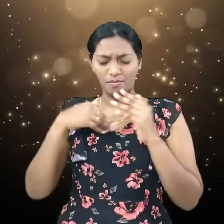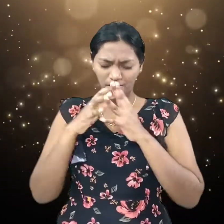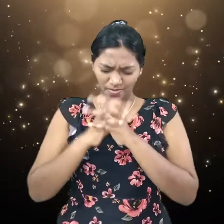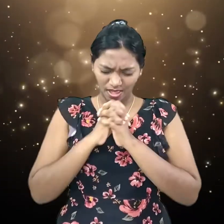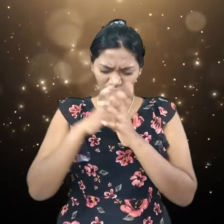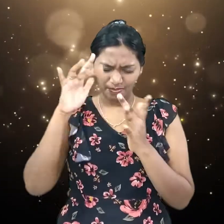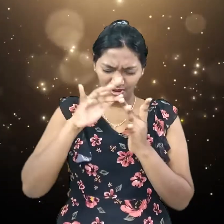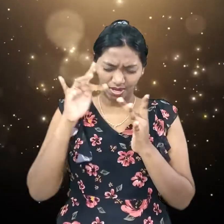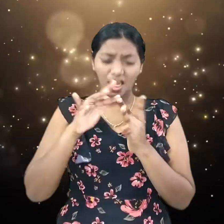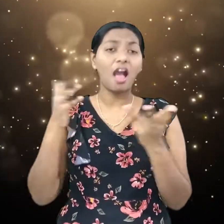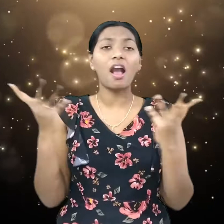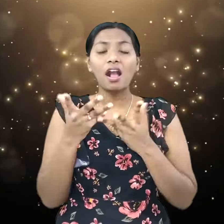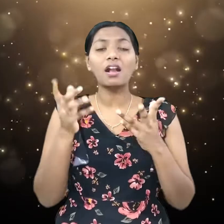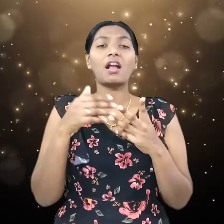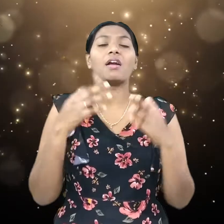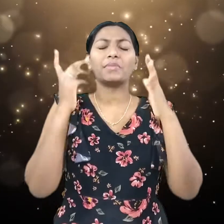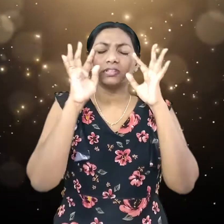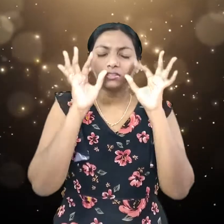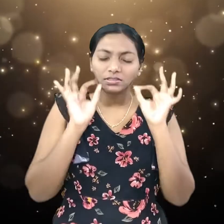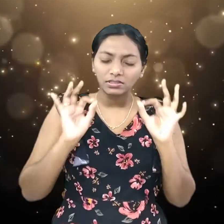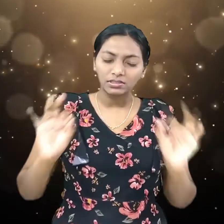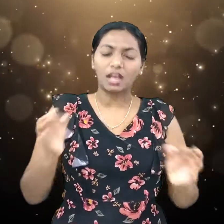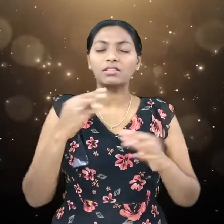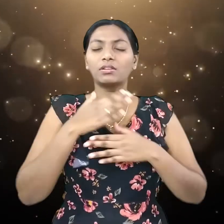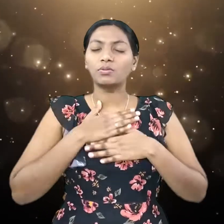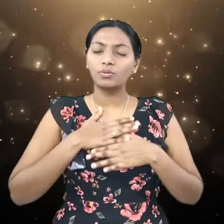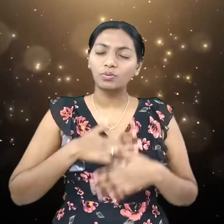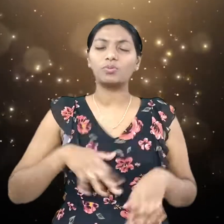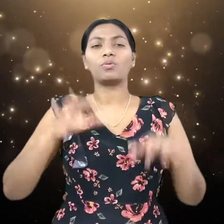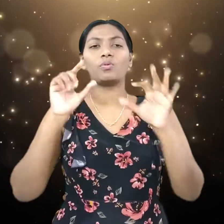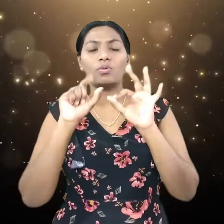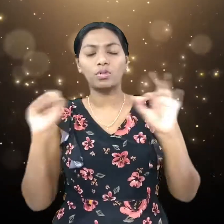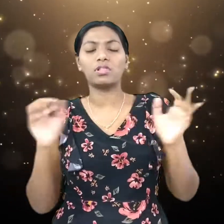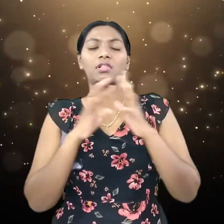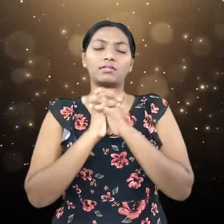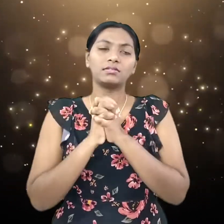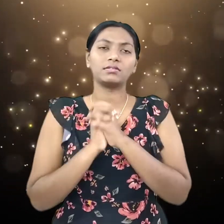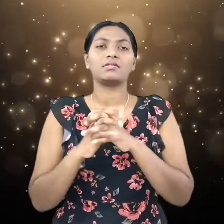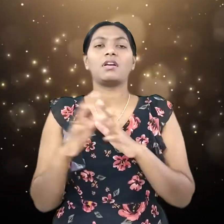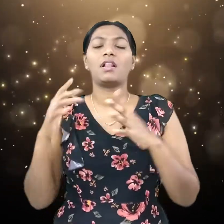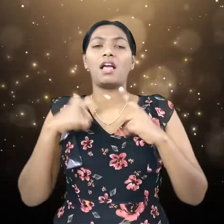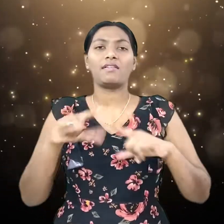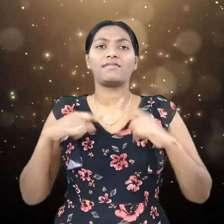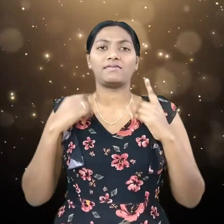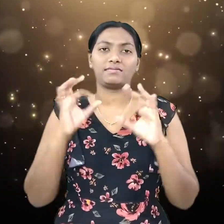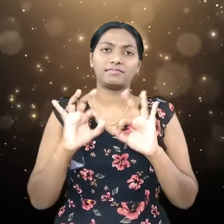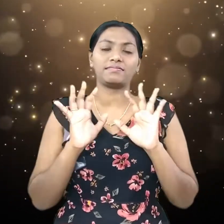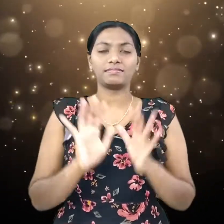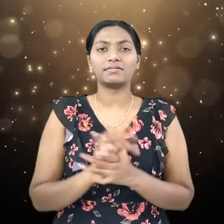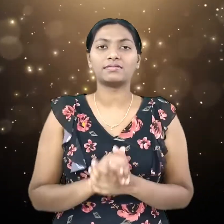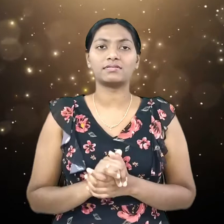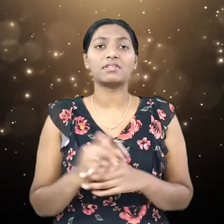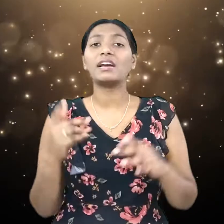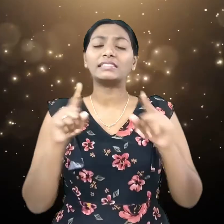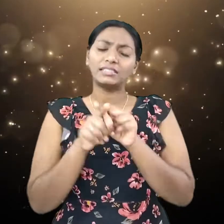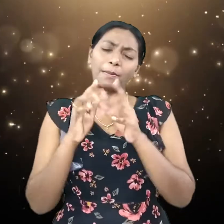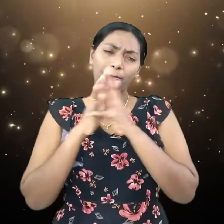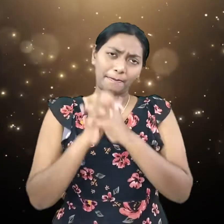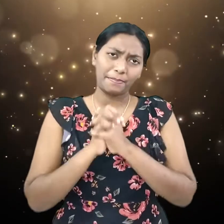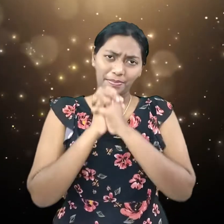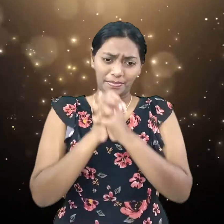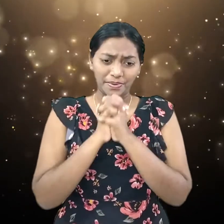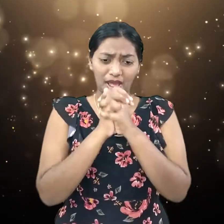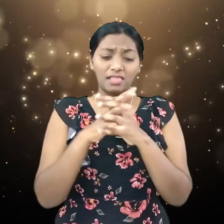हम सारी शांति और चैन के साथ भक्ति और ईमानदारी का जीवन जी सके। आत्मा में जुझाई रूप से प्रार्थना करेंगे मनुष्य